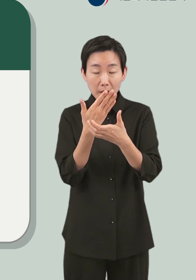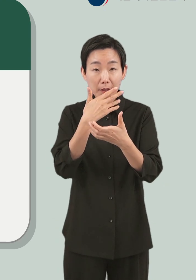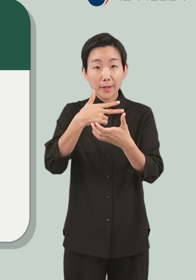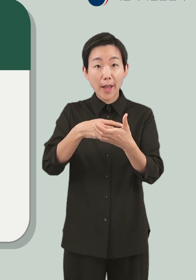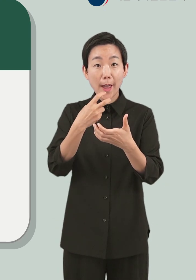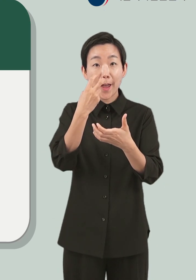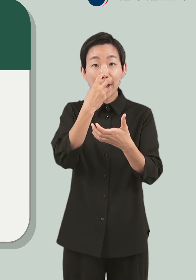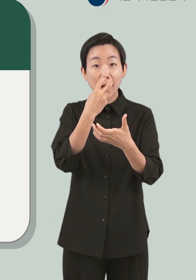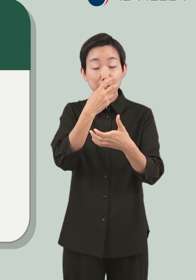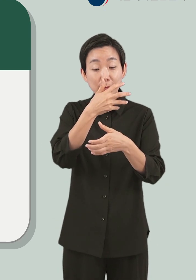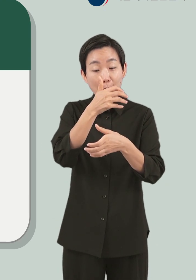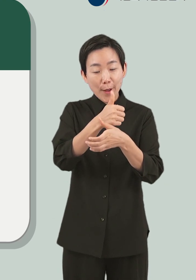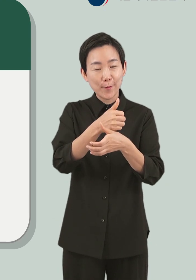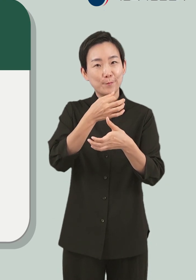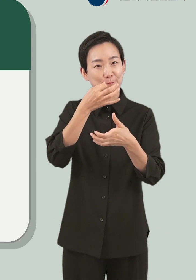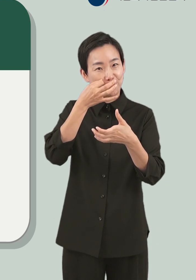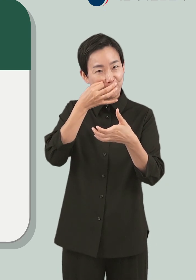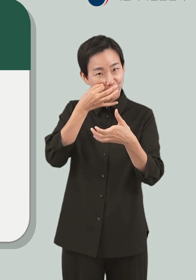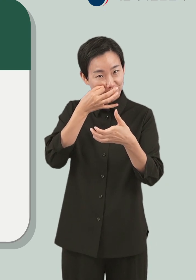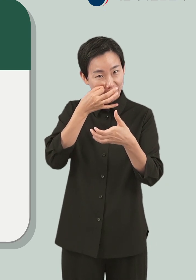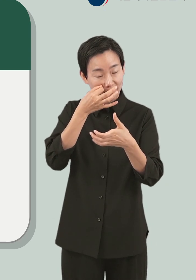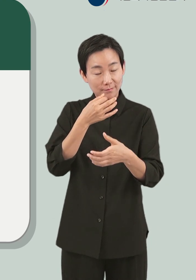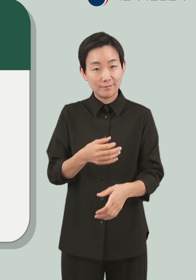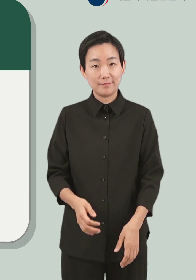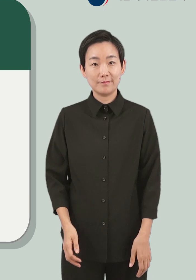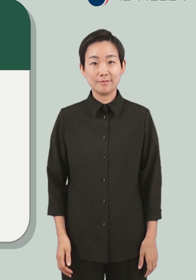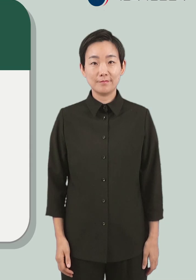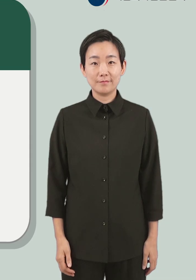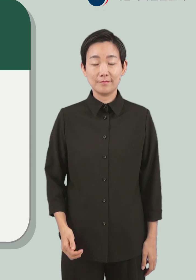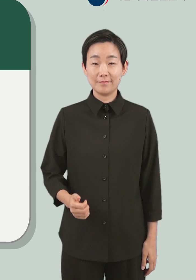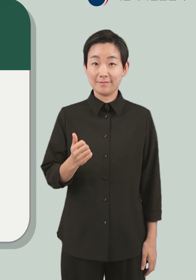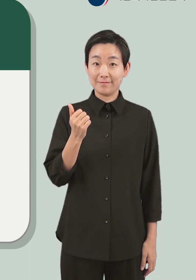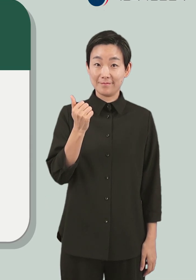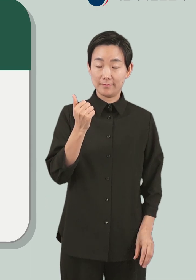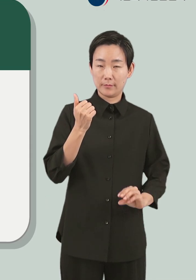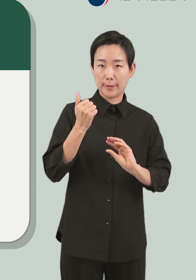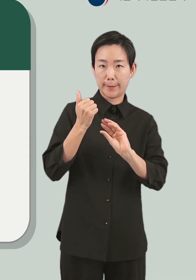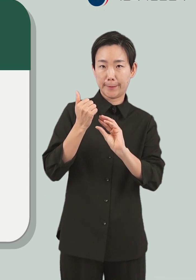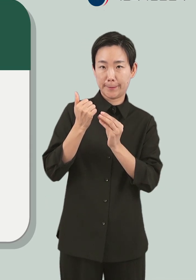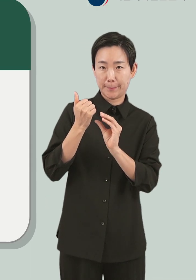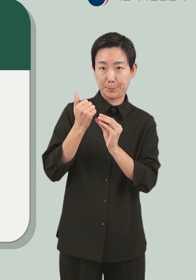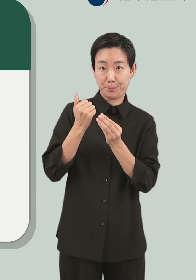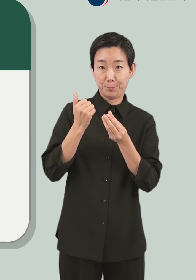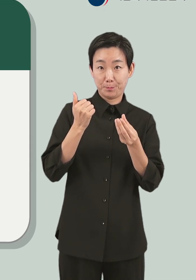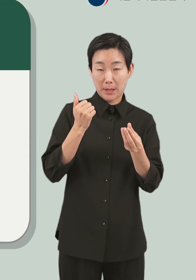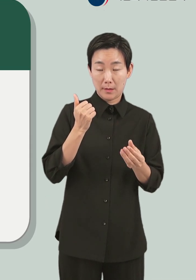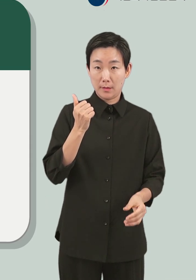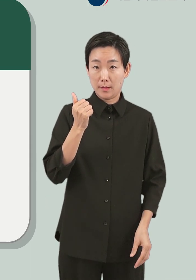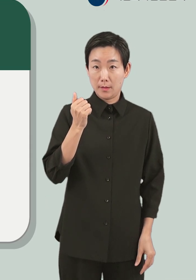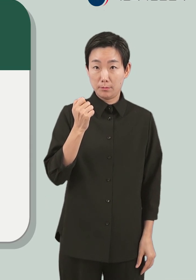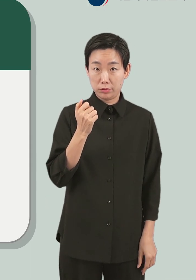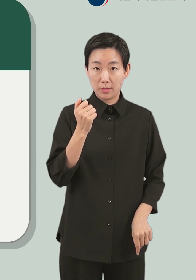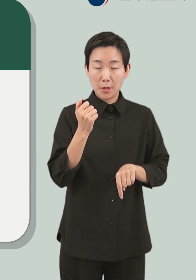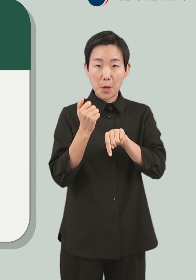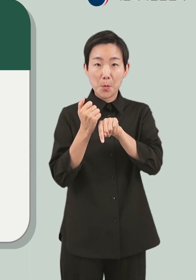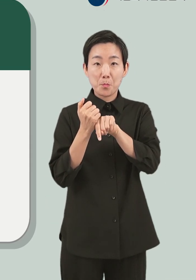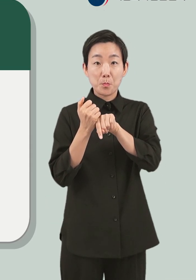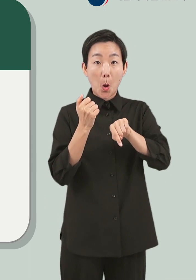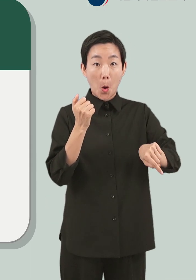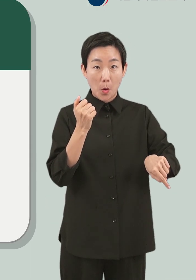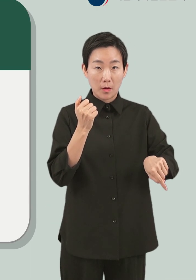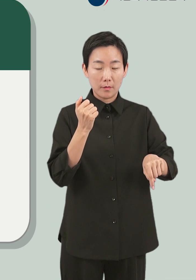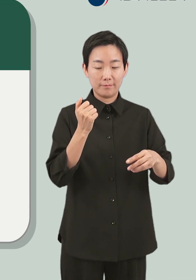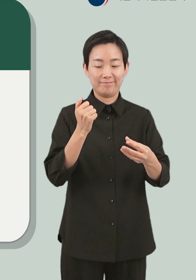결과가 정확하지 않을 수 있습니다. 혈당 측정 결과를 확인합니다. 체혈기에 뚜껑을 제거하십시오. 체혈침